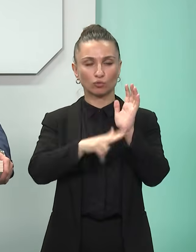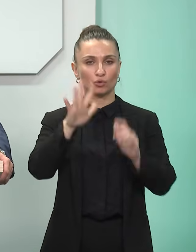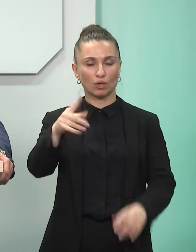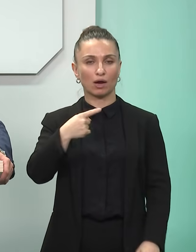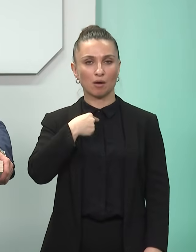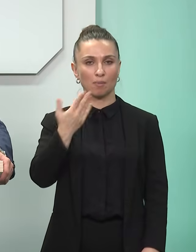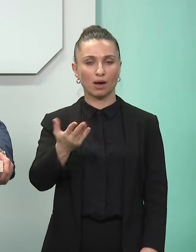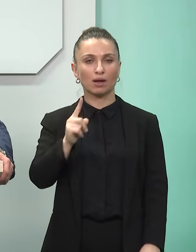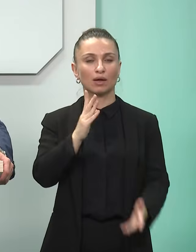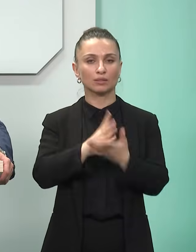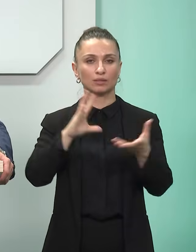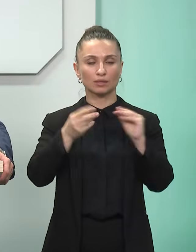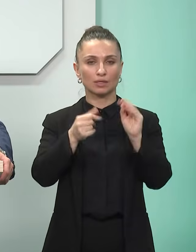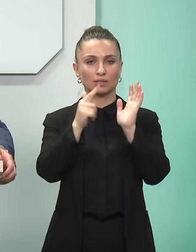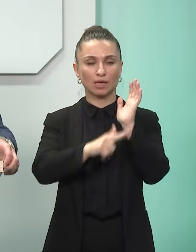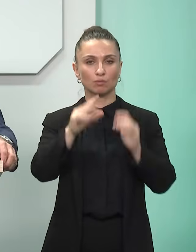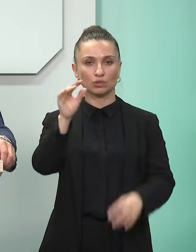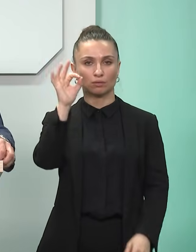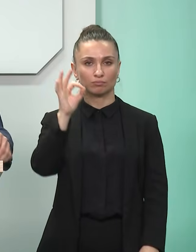207985 ხმა რაც გახლავთ